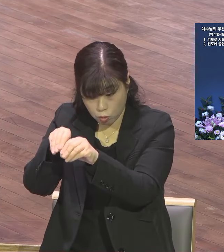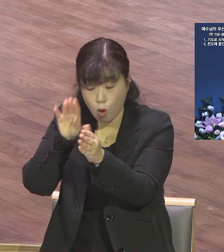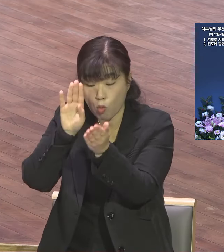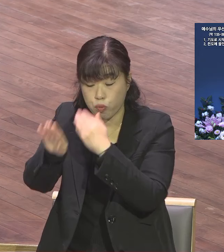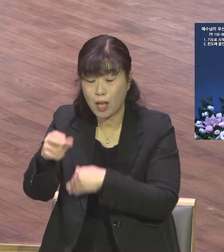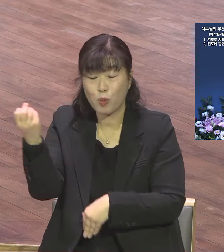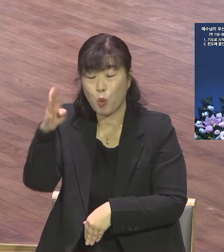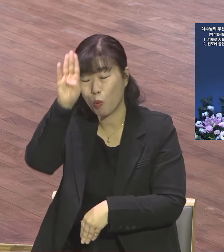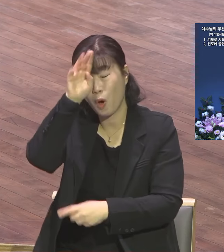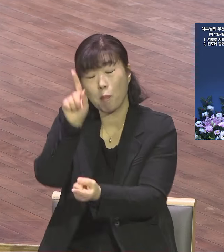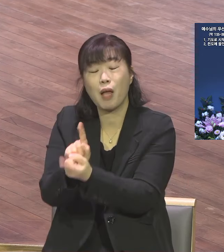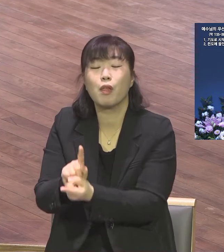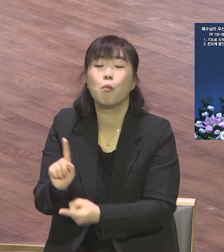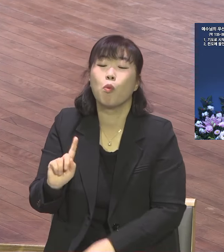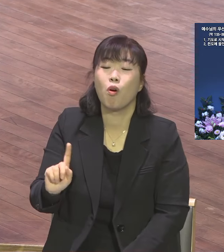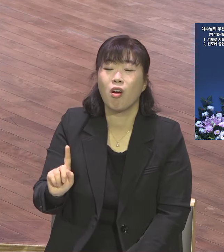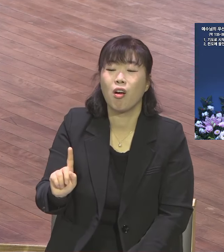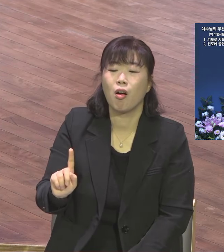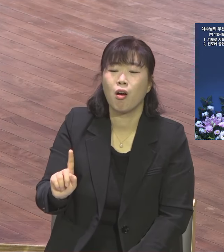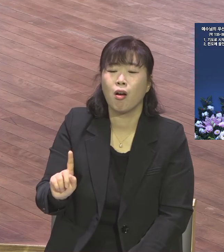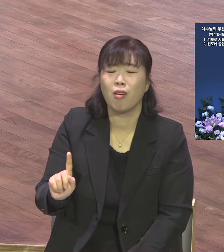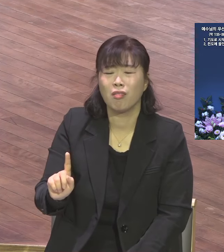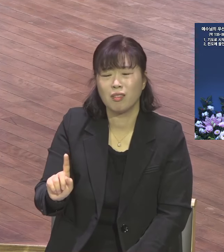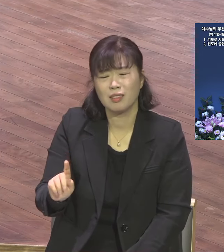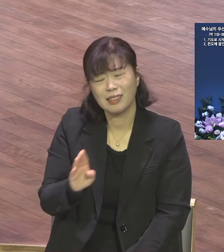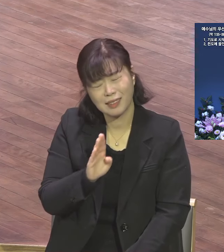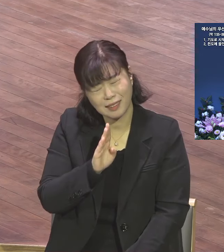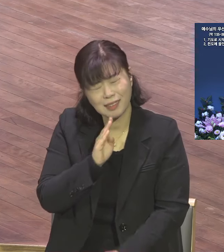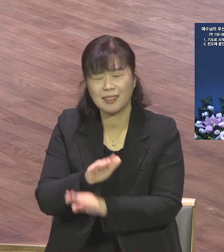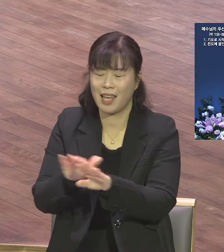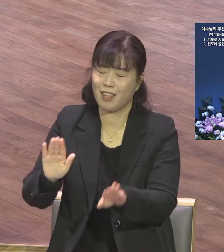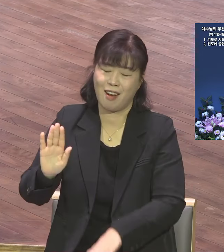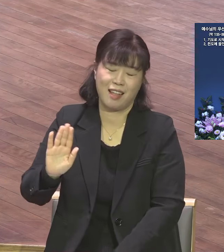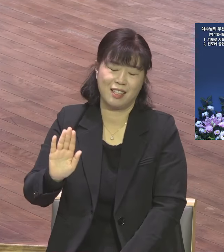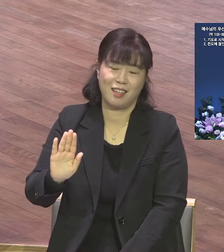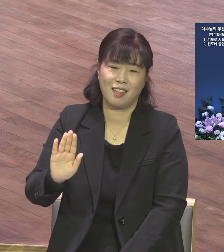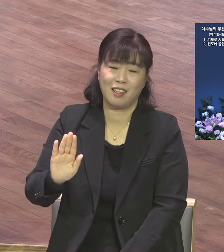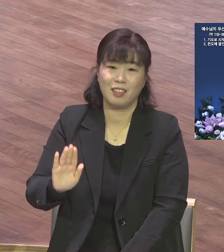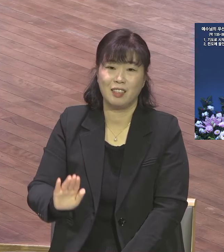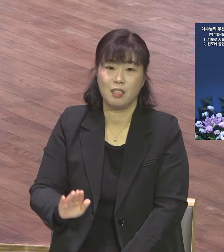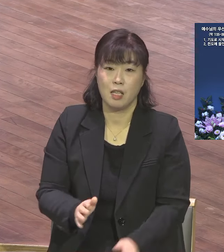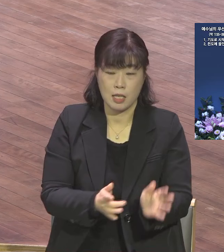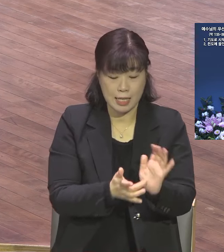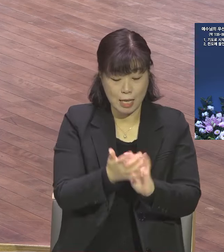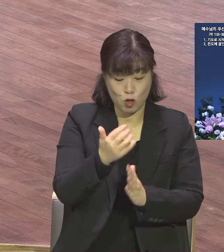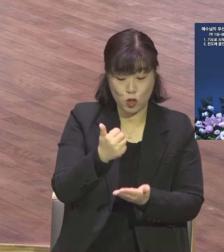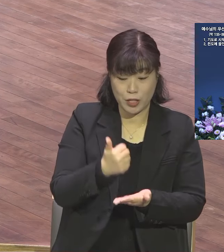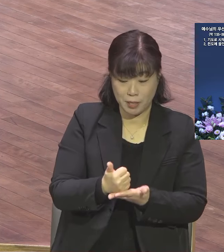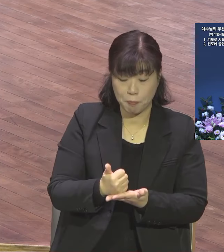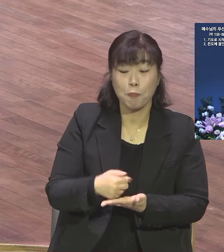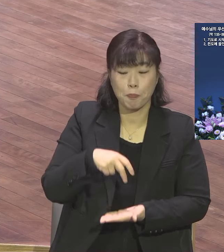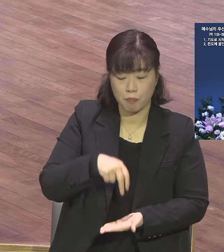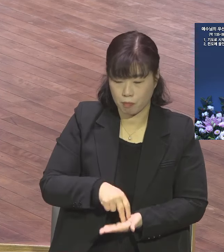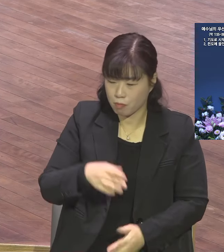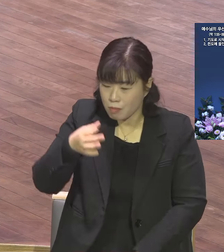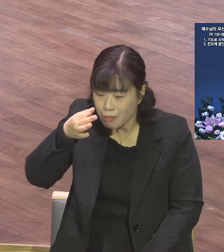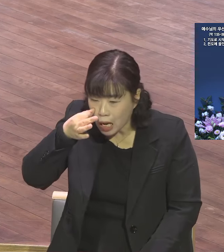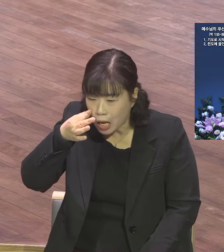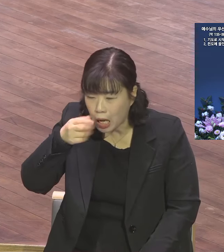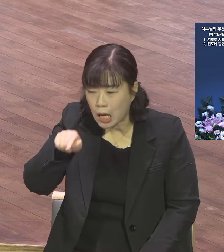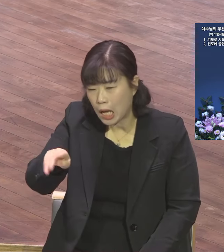어떻습니까? 예수님께서는요, 본질적 이유, 본질, 왜 이런 질병이 생기고, 왜 이런 실패가